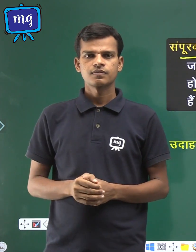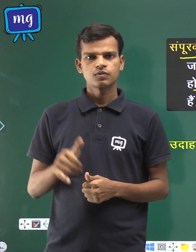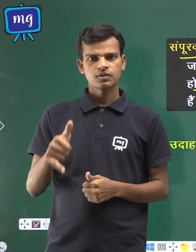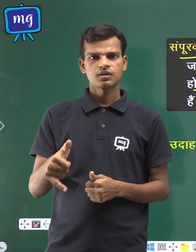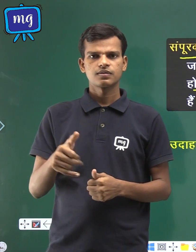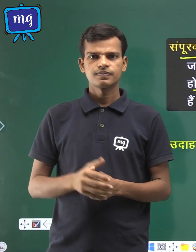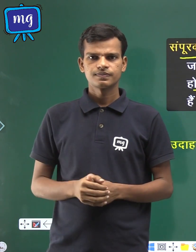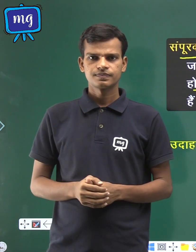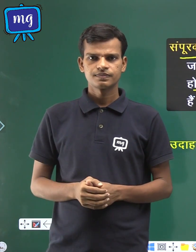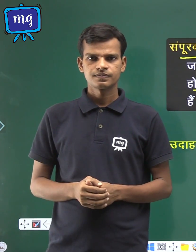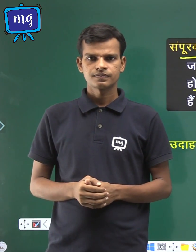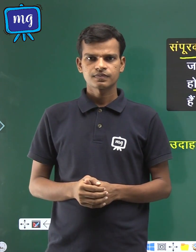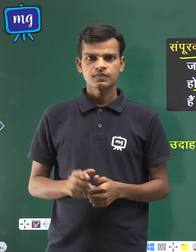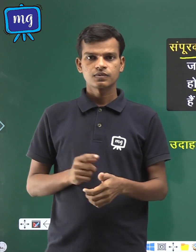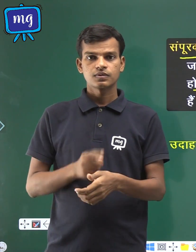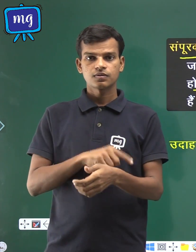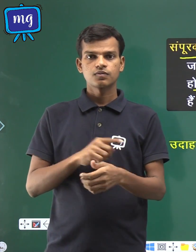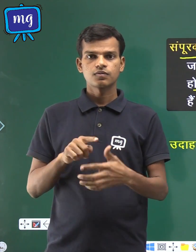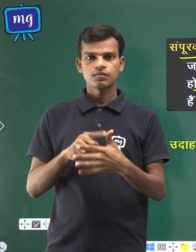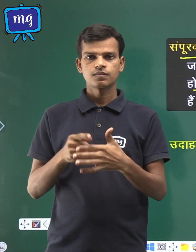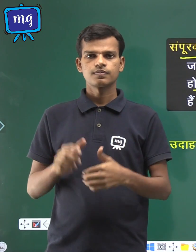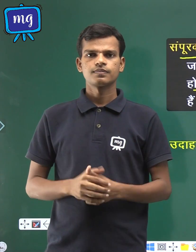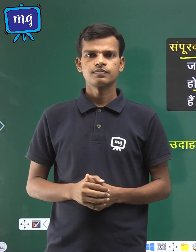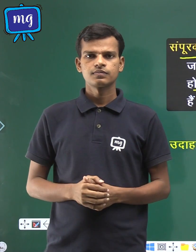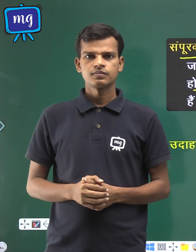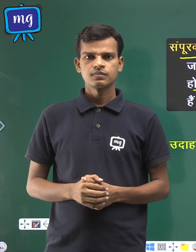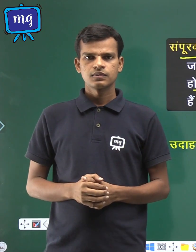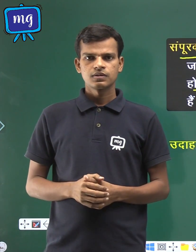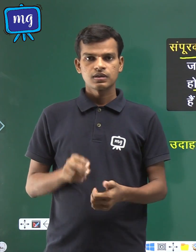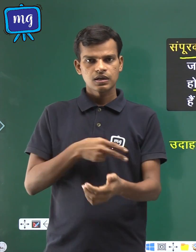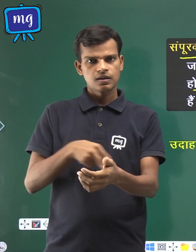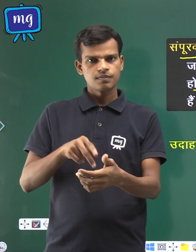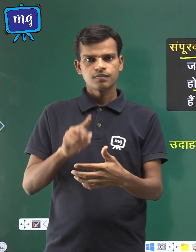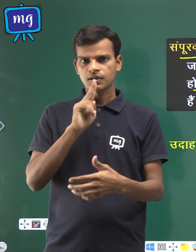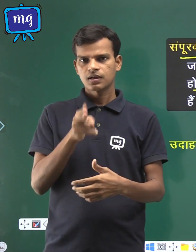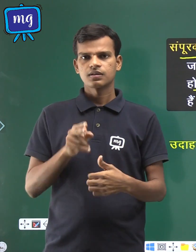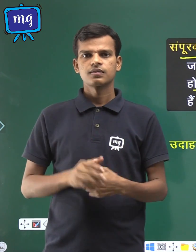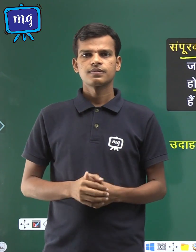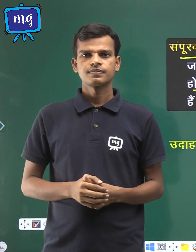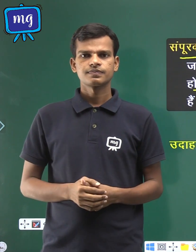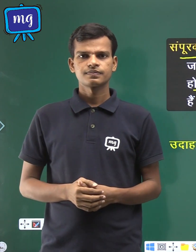होता है तो ये कोण समपूरक कोण कहलाते हैं।